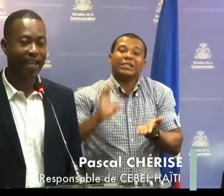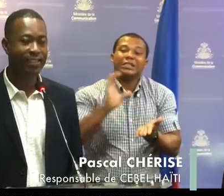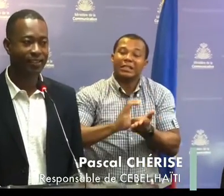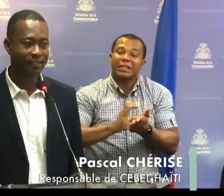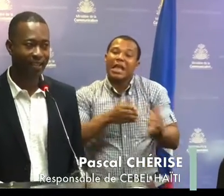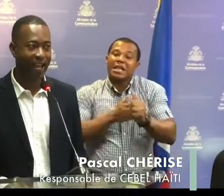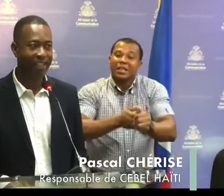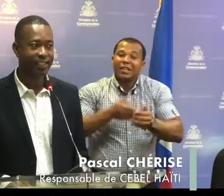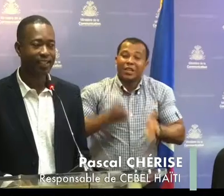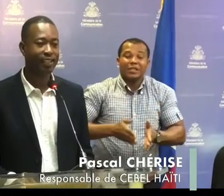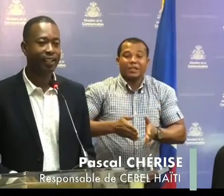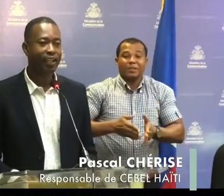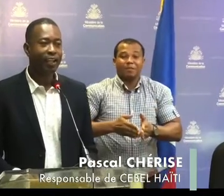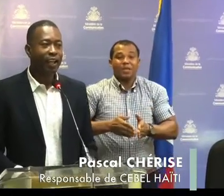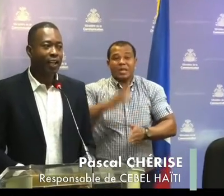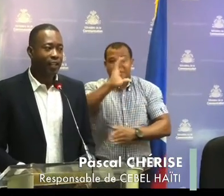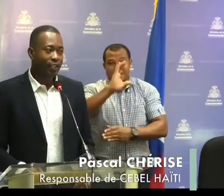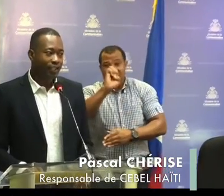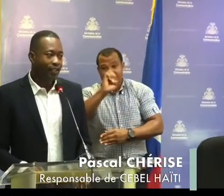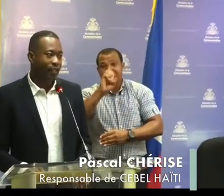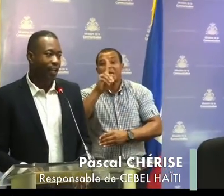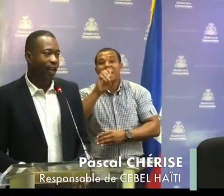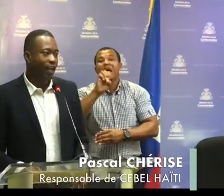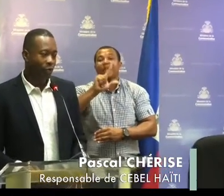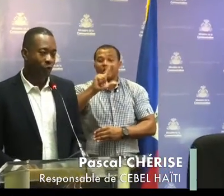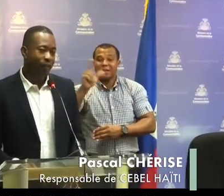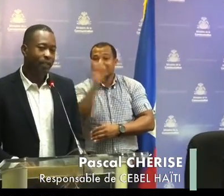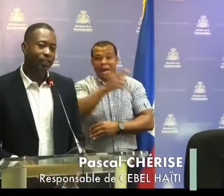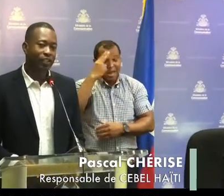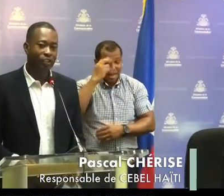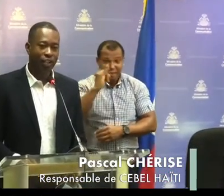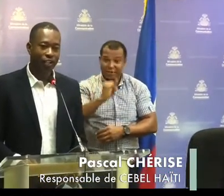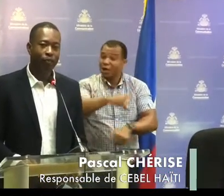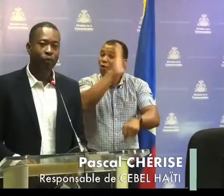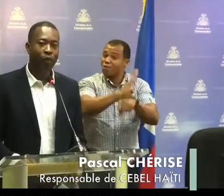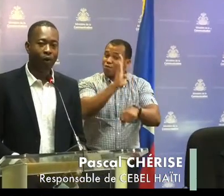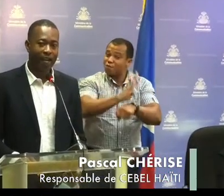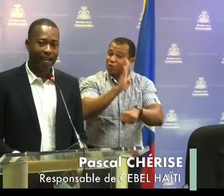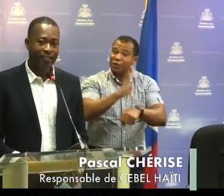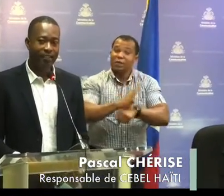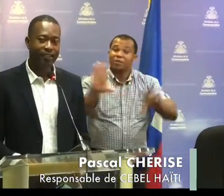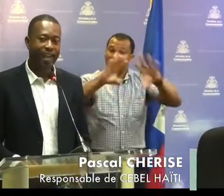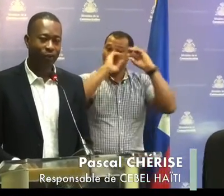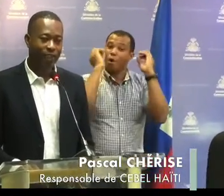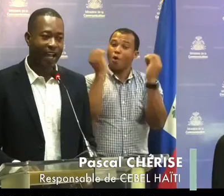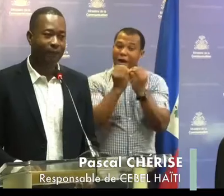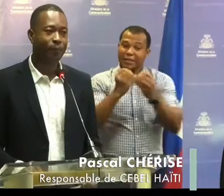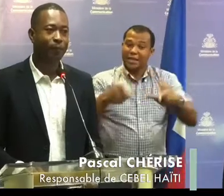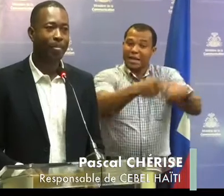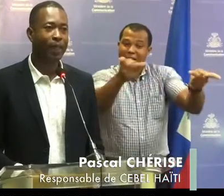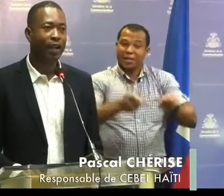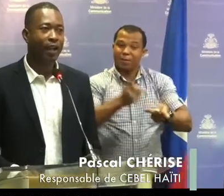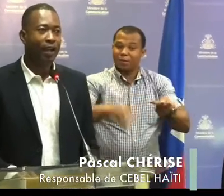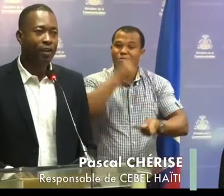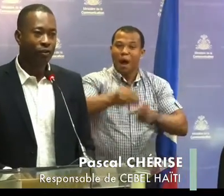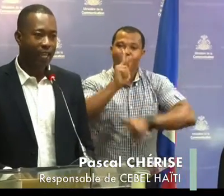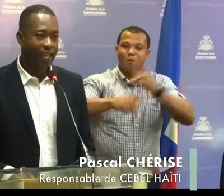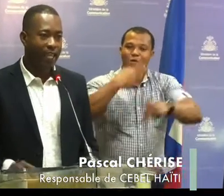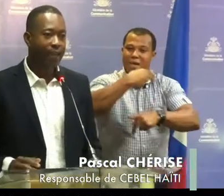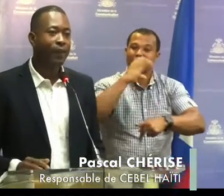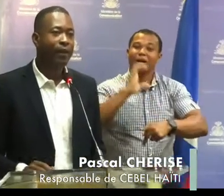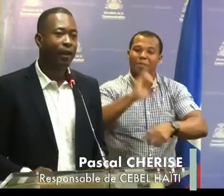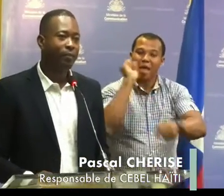en Haïti, c'est de l'Haïti, qui c'est entreprise qui est chargée pour organiser le salon ça.